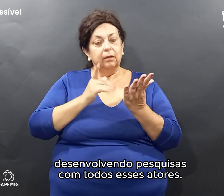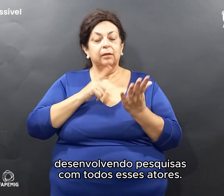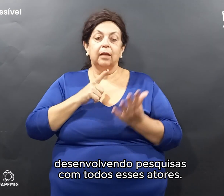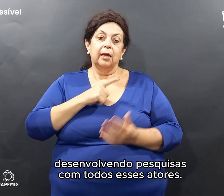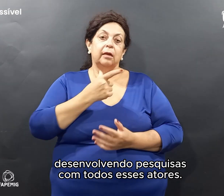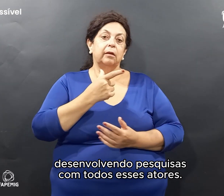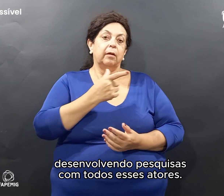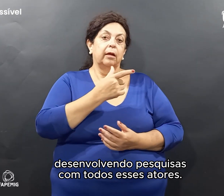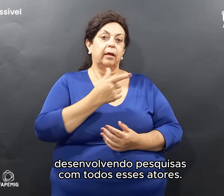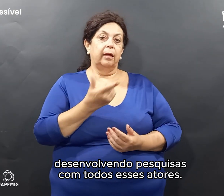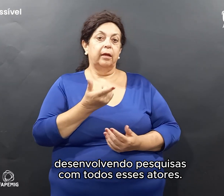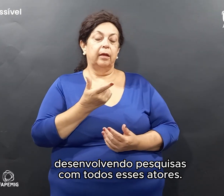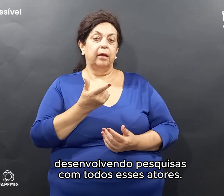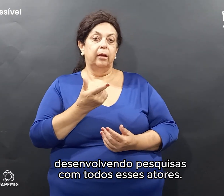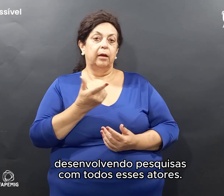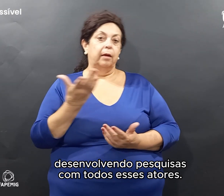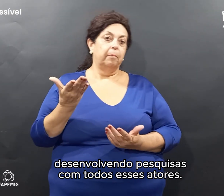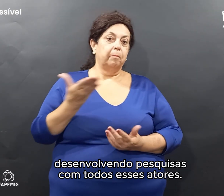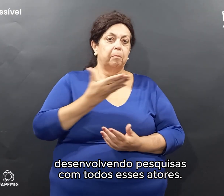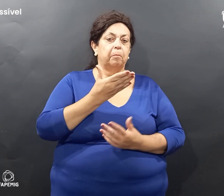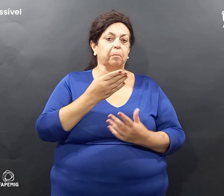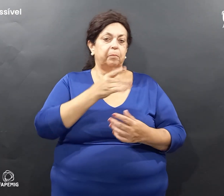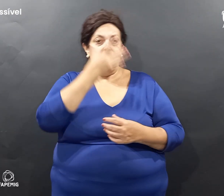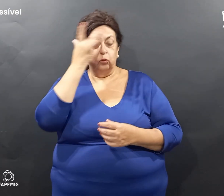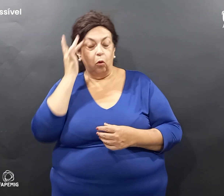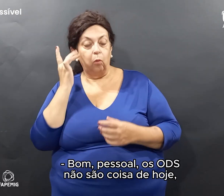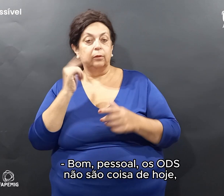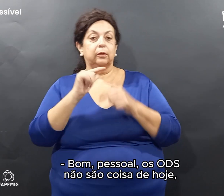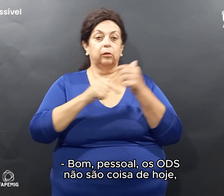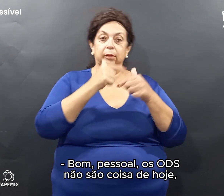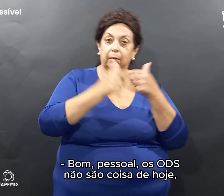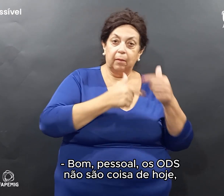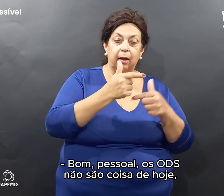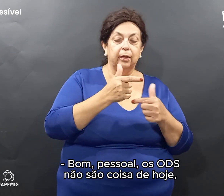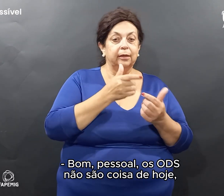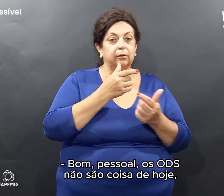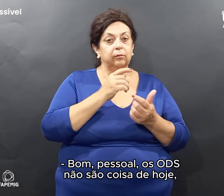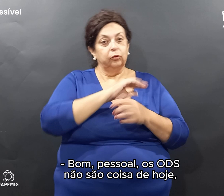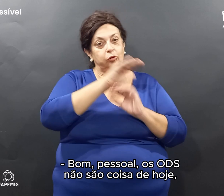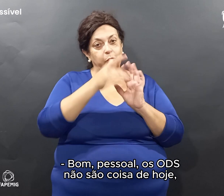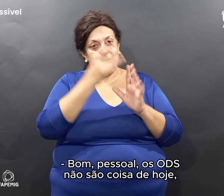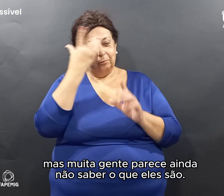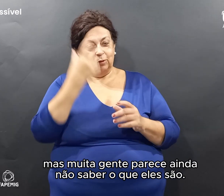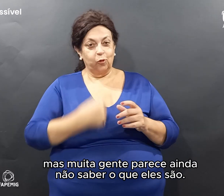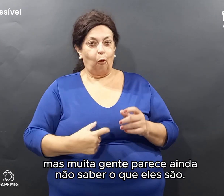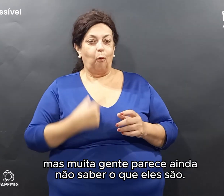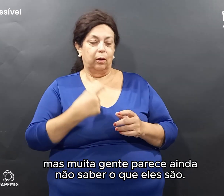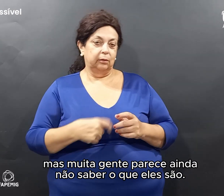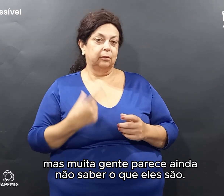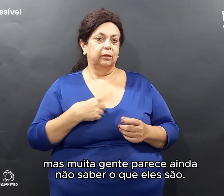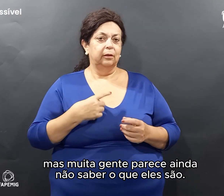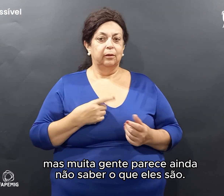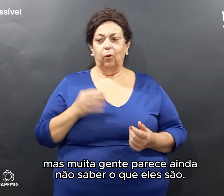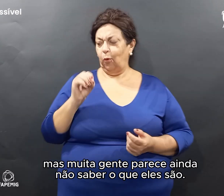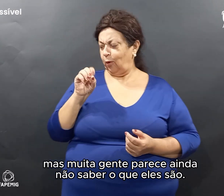pesquisas com todos esses atores. Bom, pessoal, os ODS não são coisa de hoje, mas muita gente parece ainda não saber o que eles